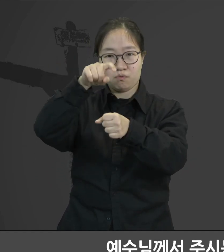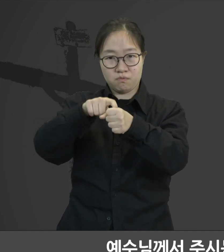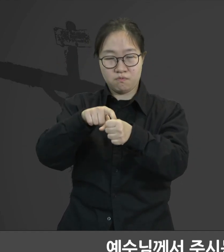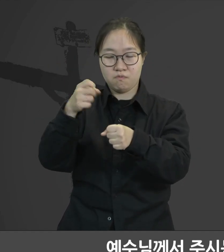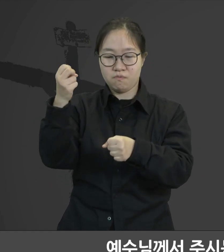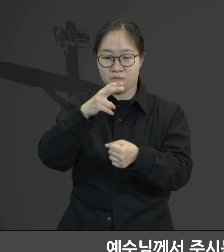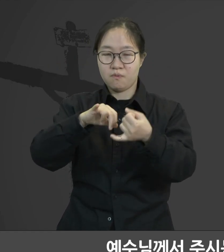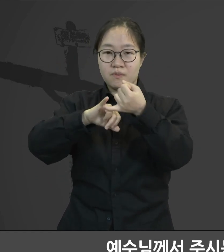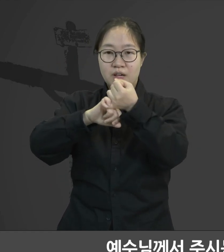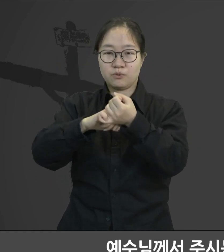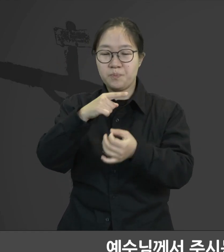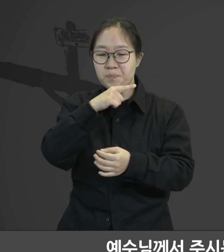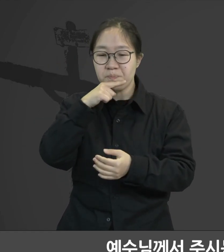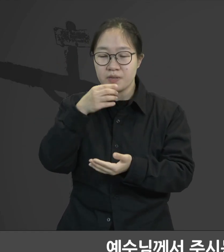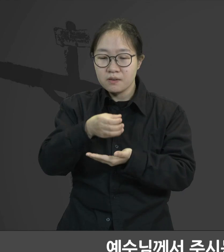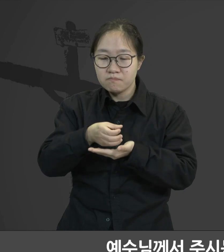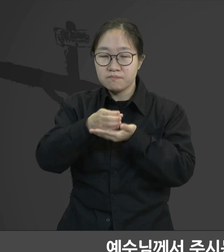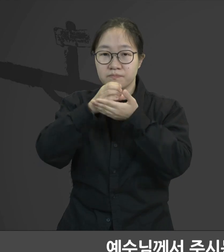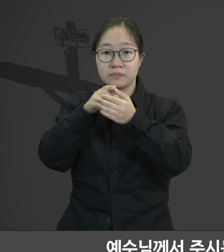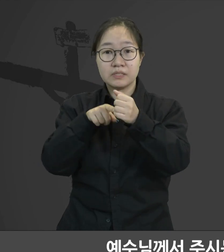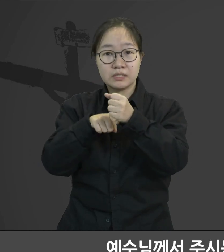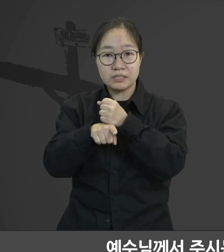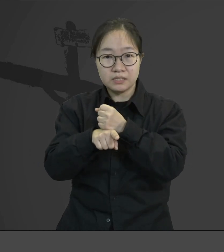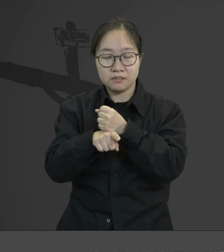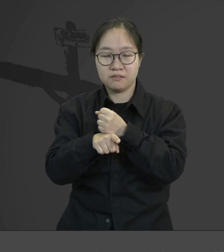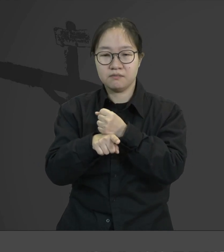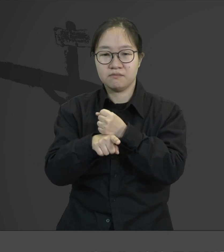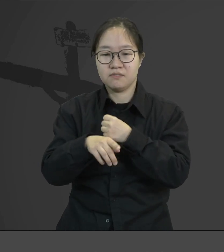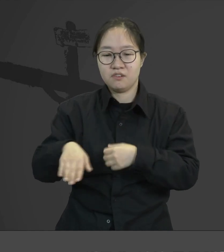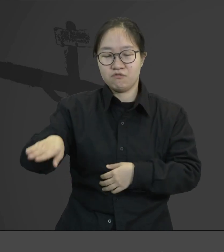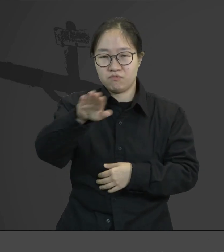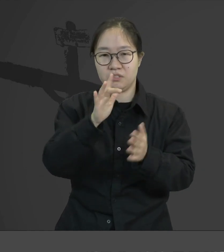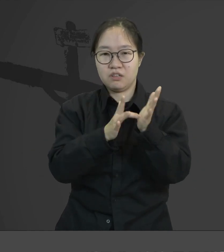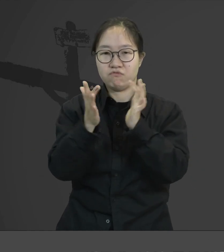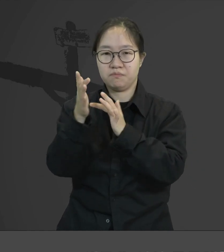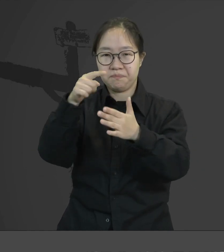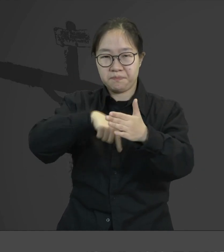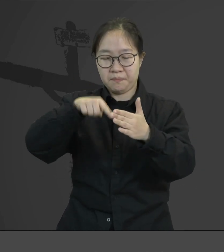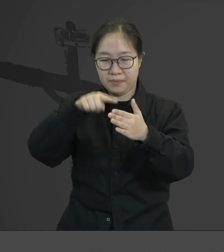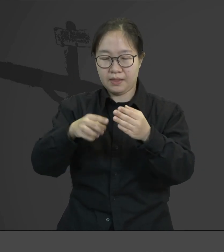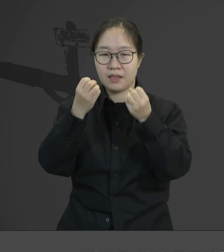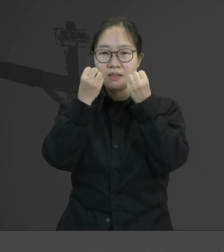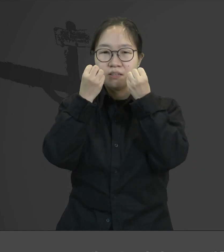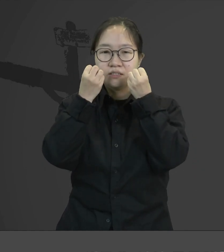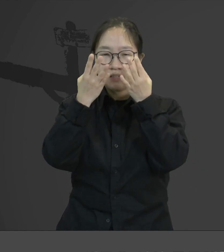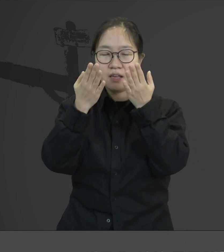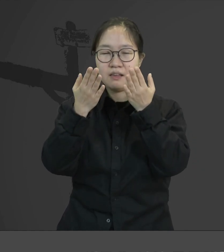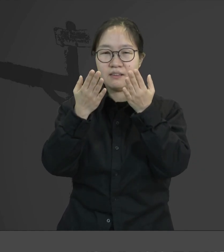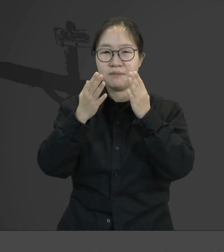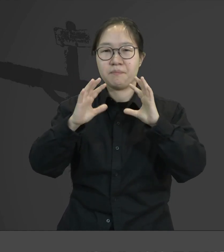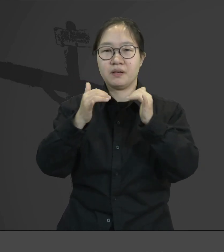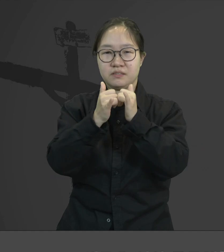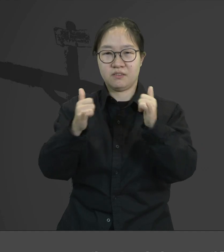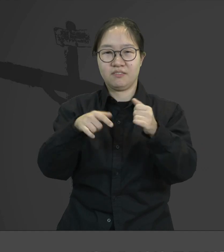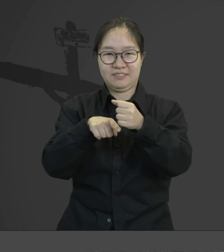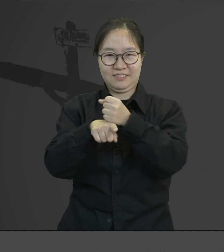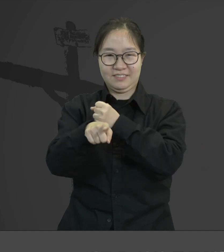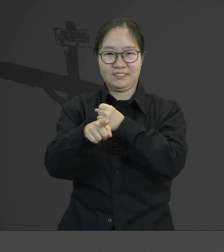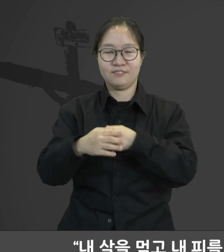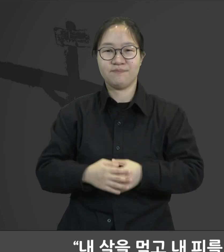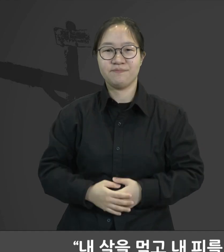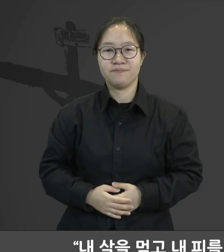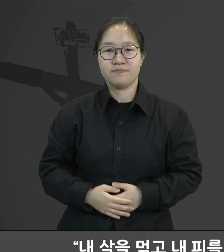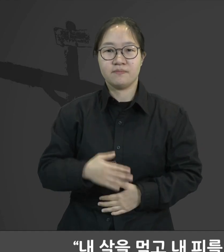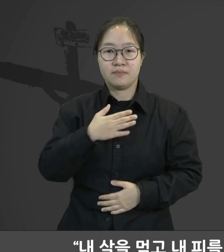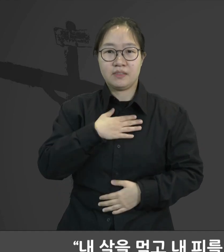언약의 떡을 먹고 새 언약의 피를 마시는 것은 새로운 언약 공동체를 정의하는 규례가 됩니다.